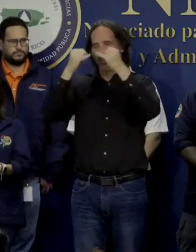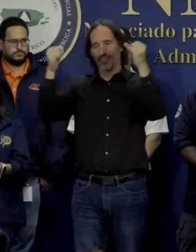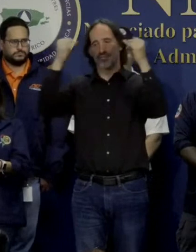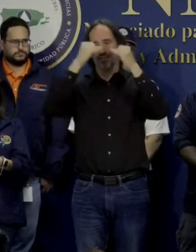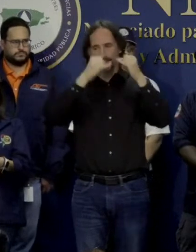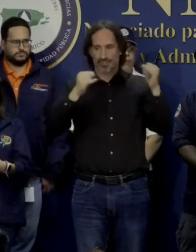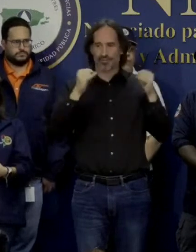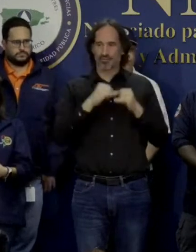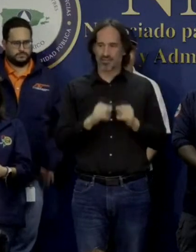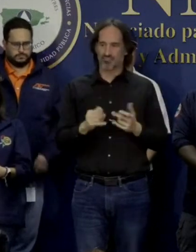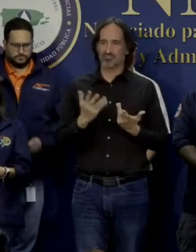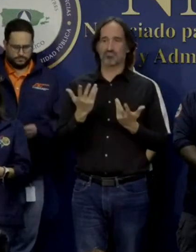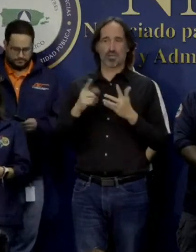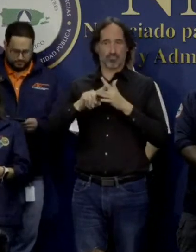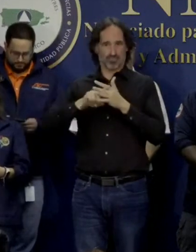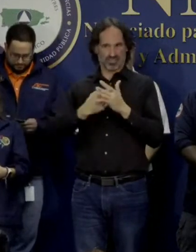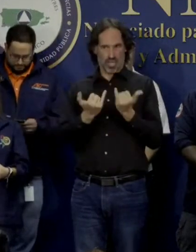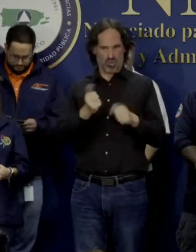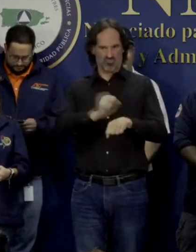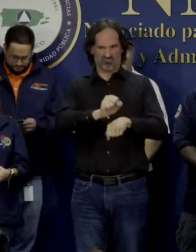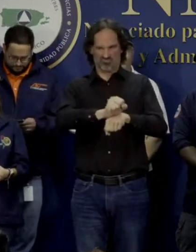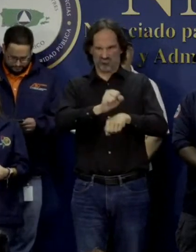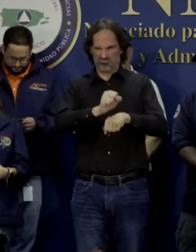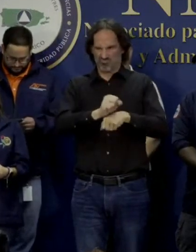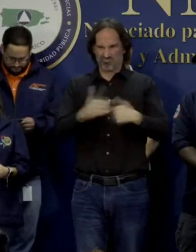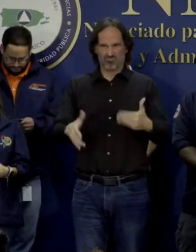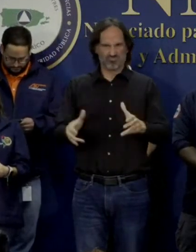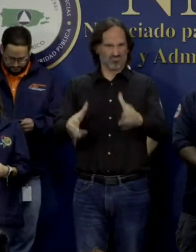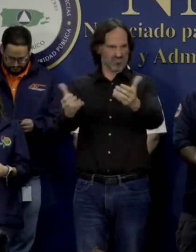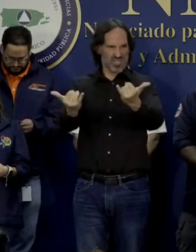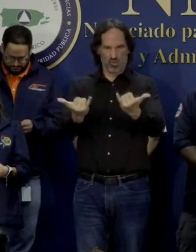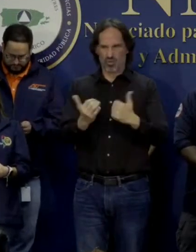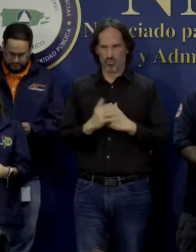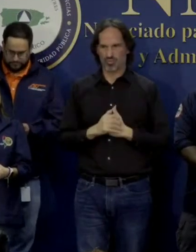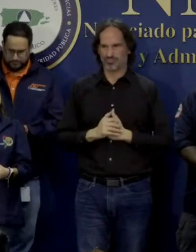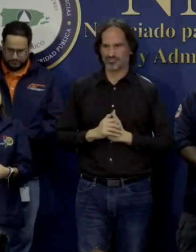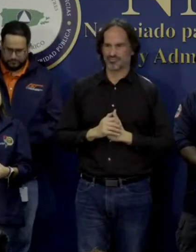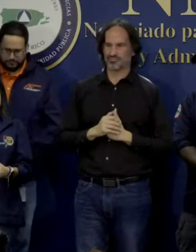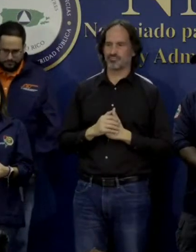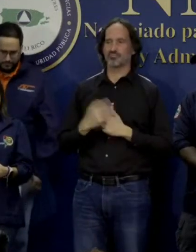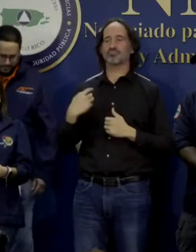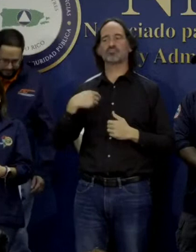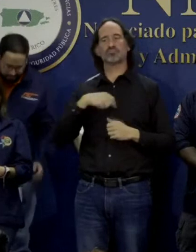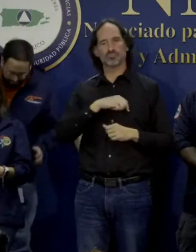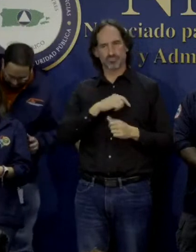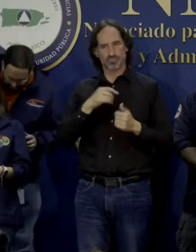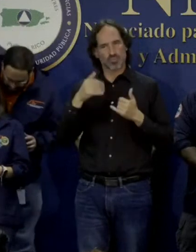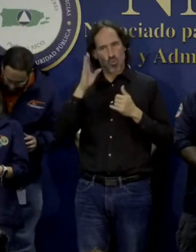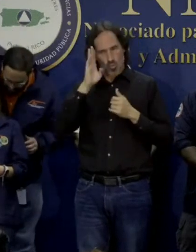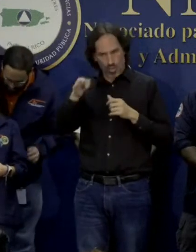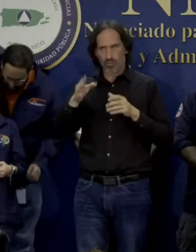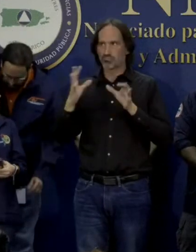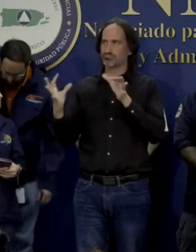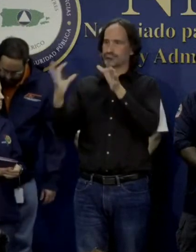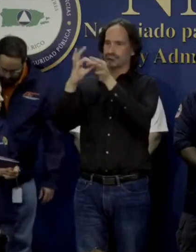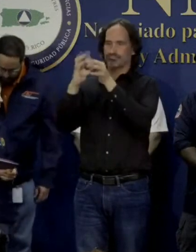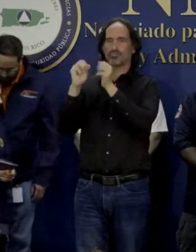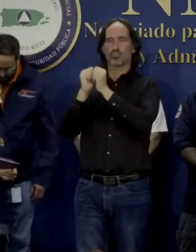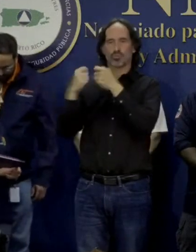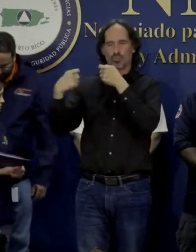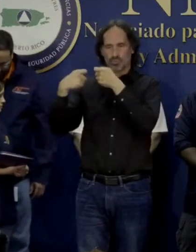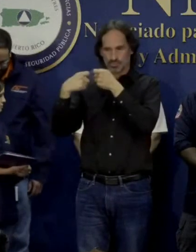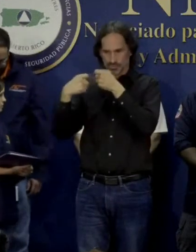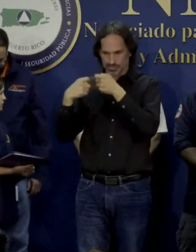Cambalache, se están haciendo unas gestiones, así que ya estamos energizando a Puerto Rico, donde la red de transmisión y distribución no está sufriendo daños.